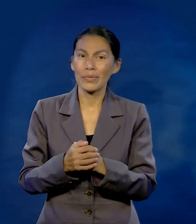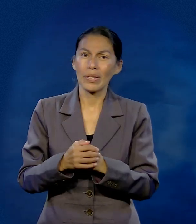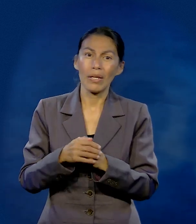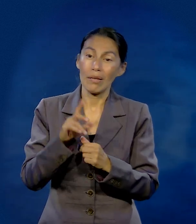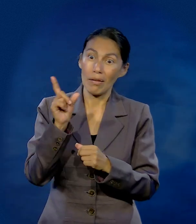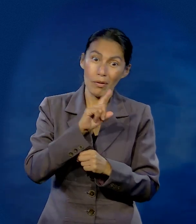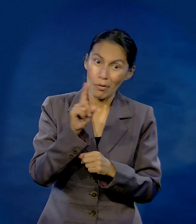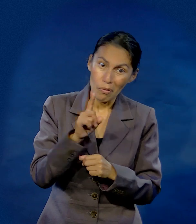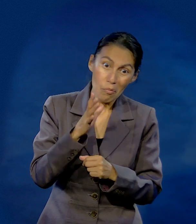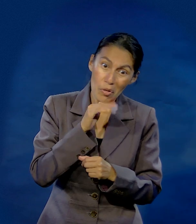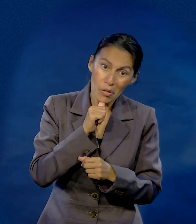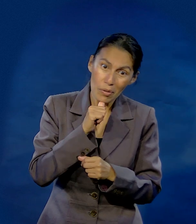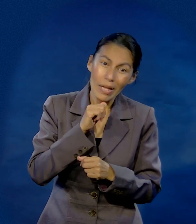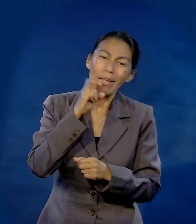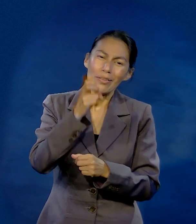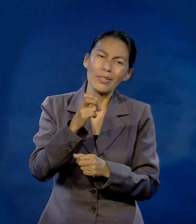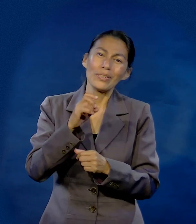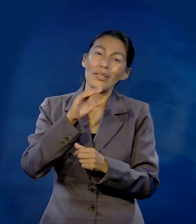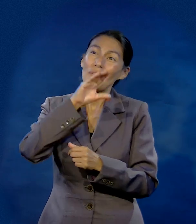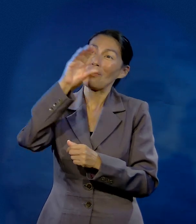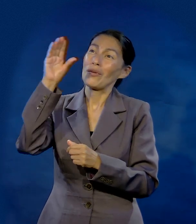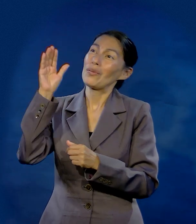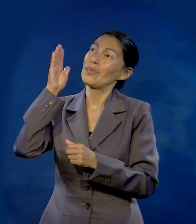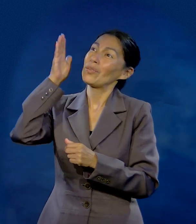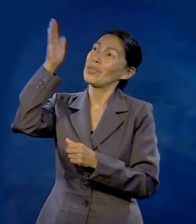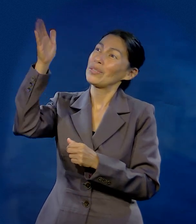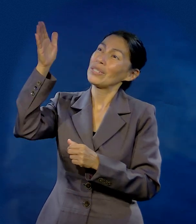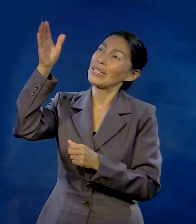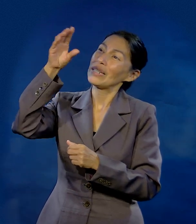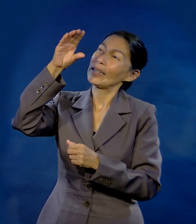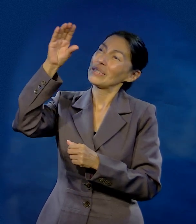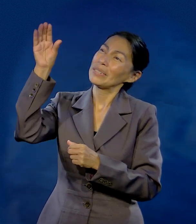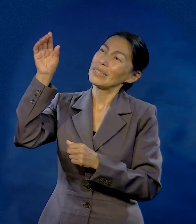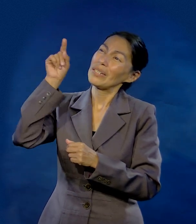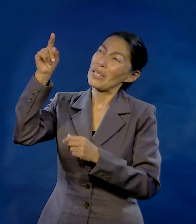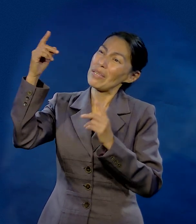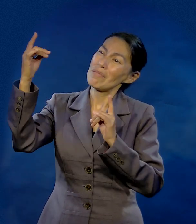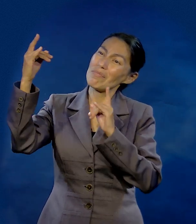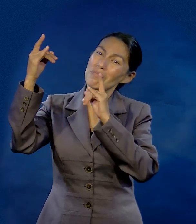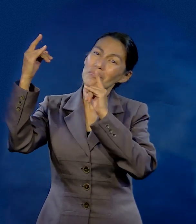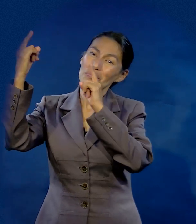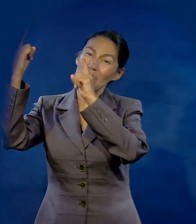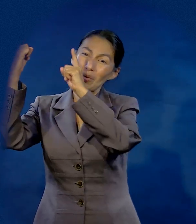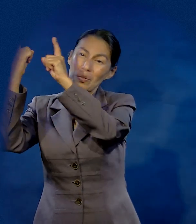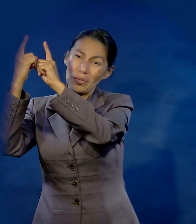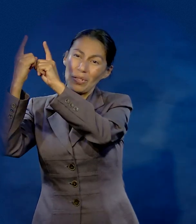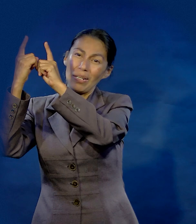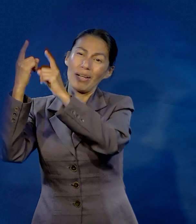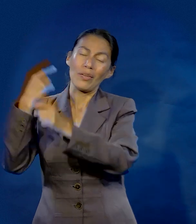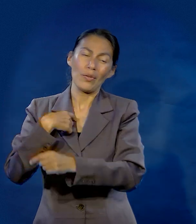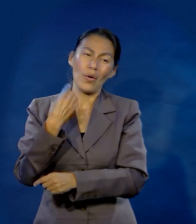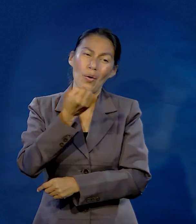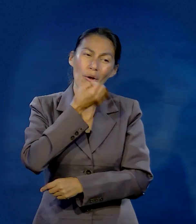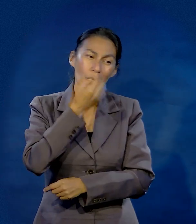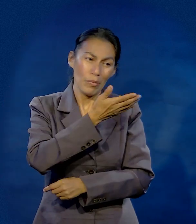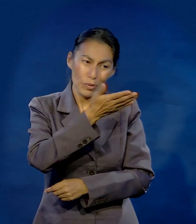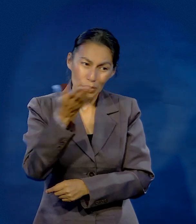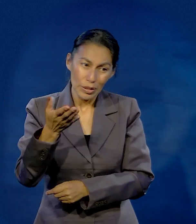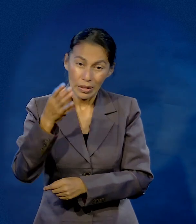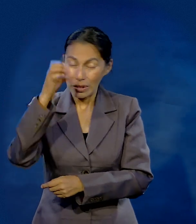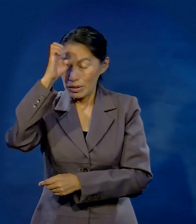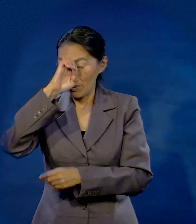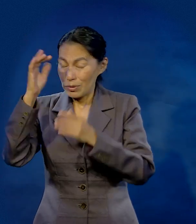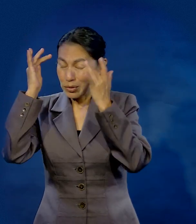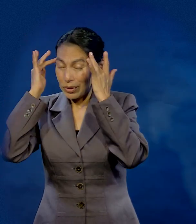nos alegra poder saludarle Felipe y María recibimos muy buenas noticias de ustedes nos alegra saber que